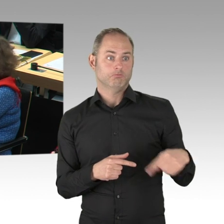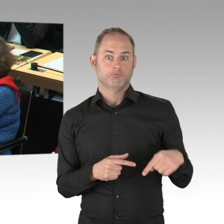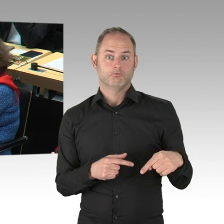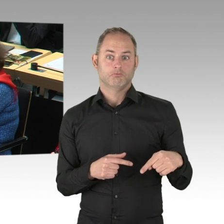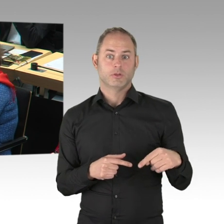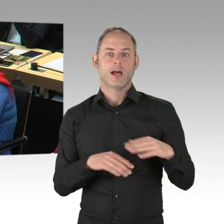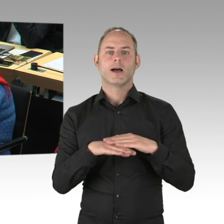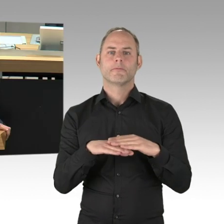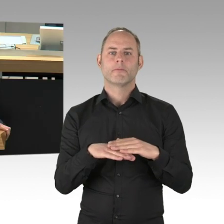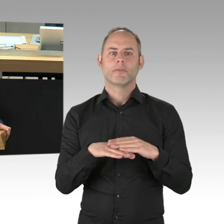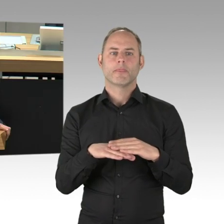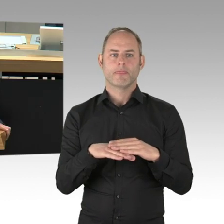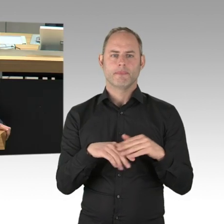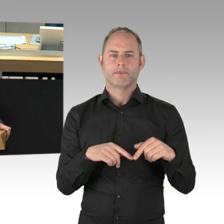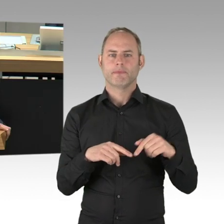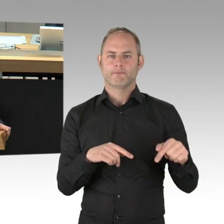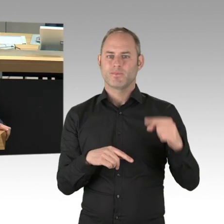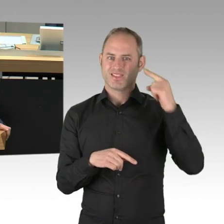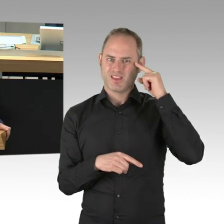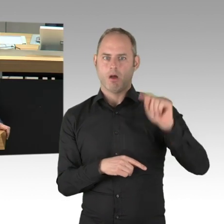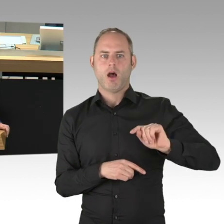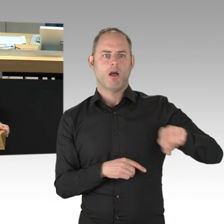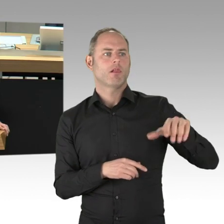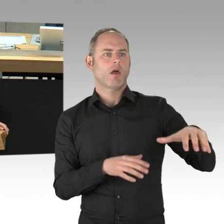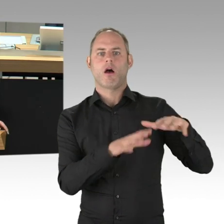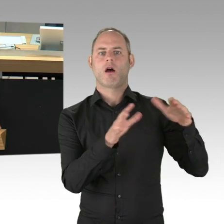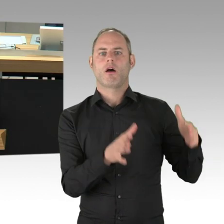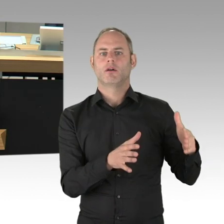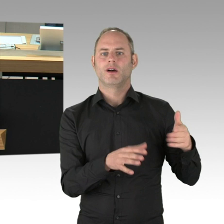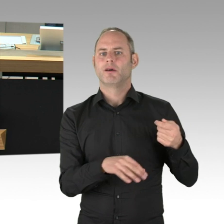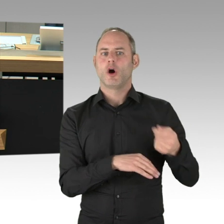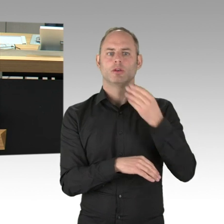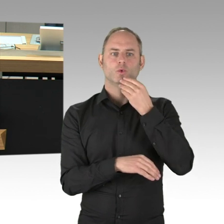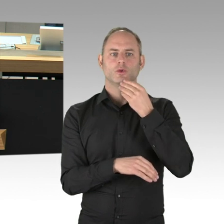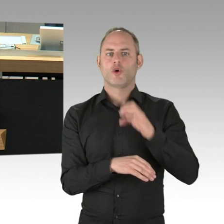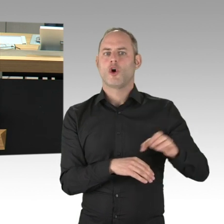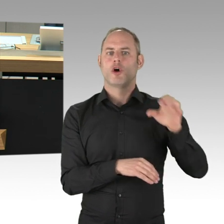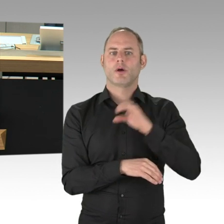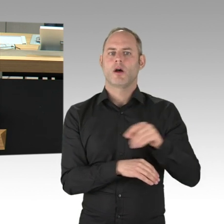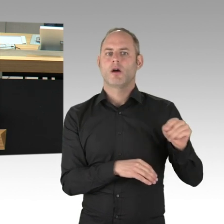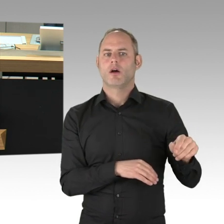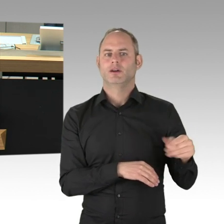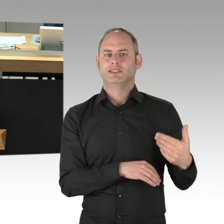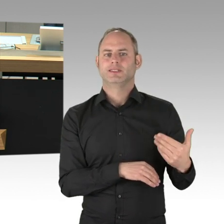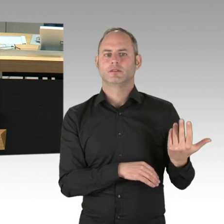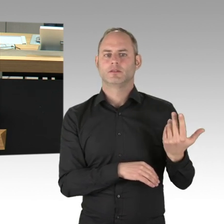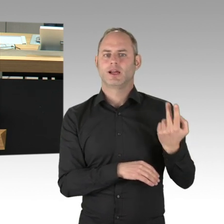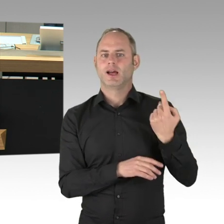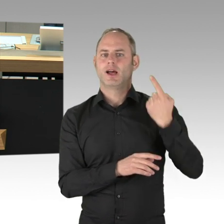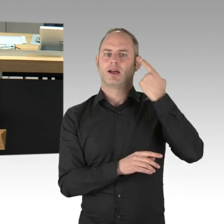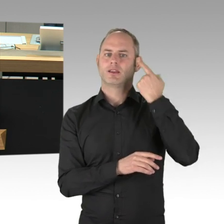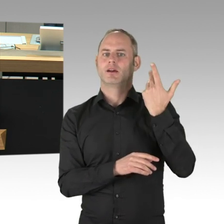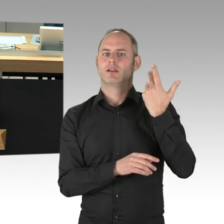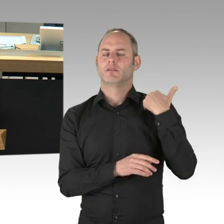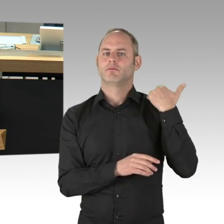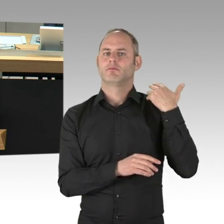jüdischen Berlinerinnen und Berlinern erinnern. Es freut mich, ich hoffe, Sie teilen die Freude, dass 74 Jahre nach der